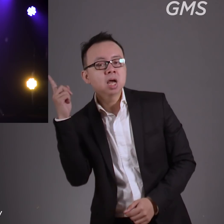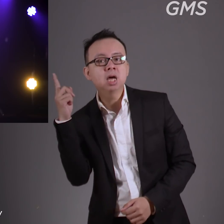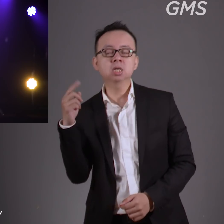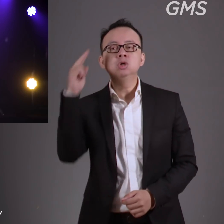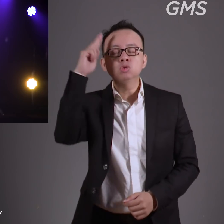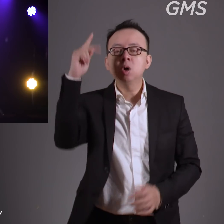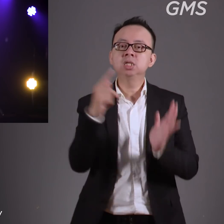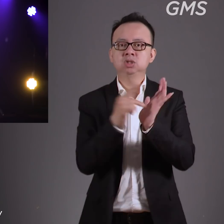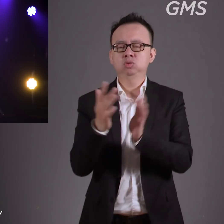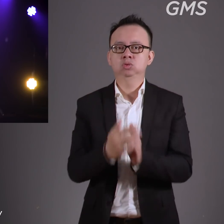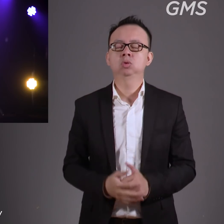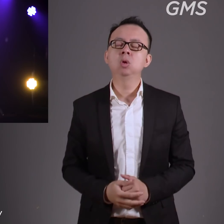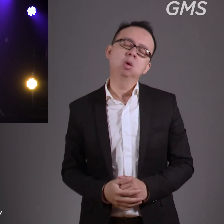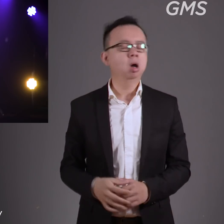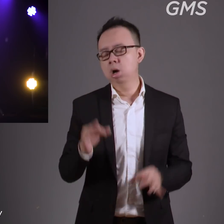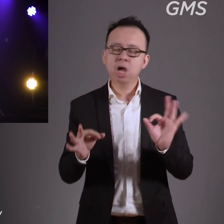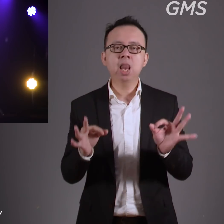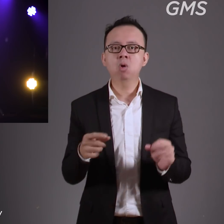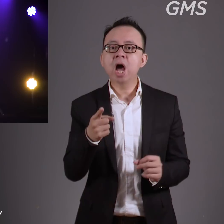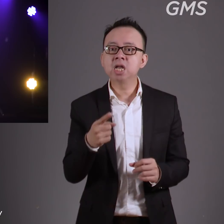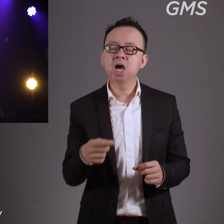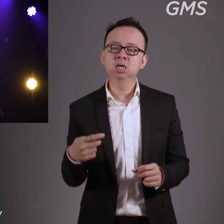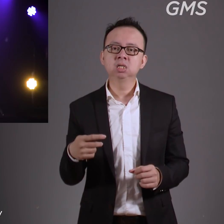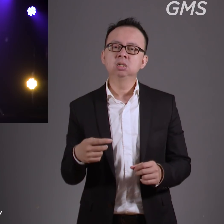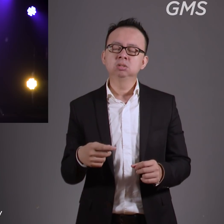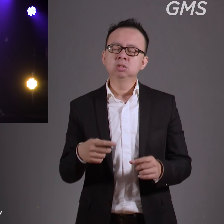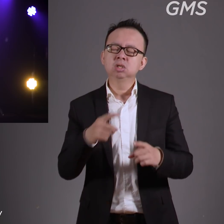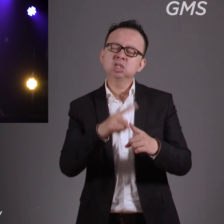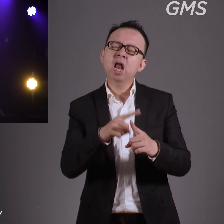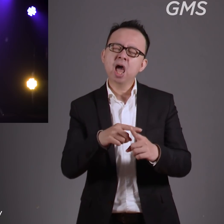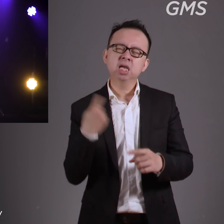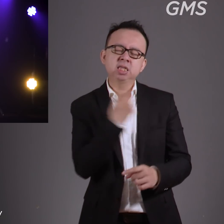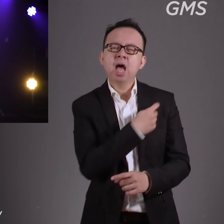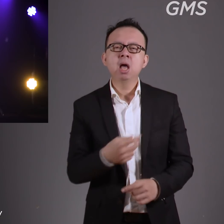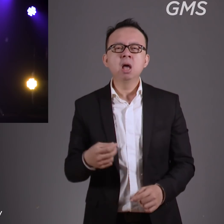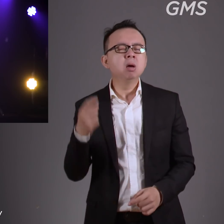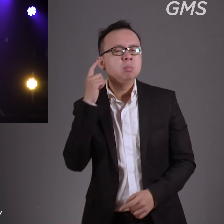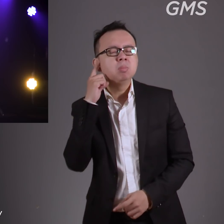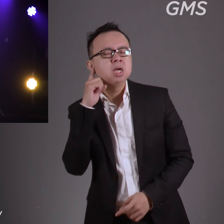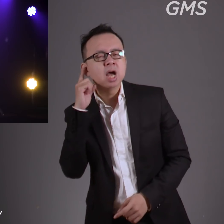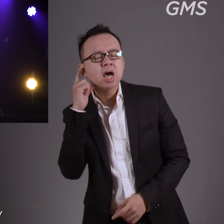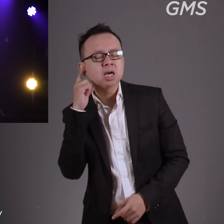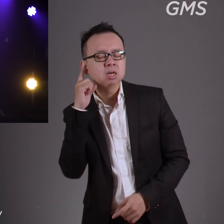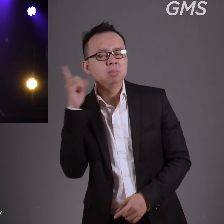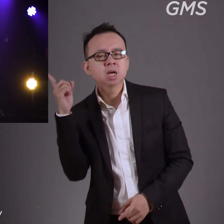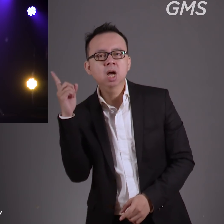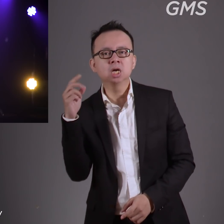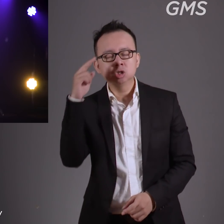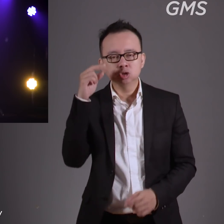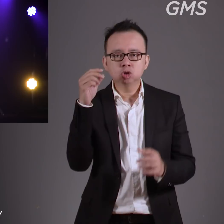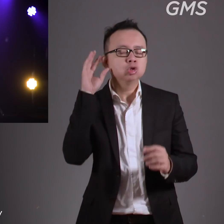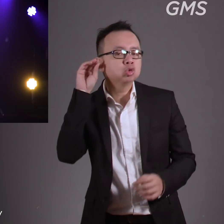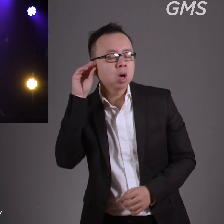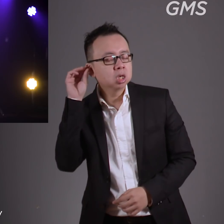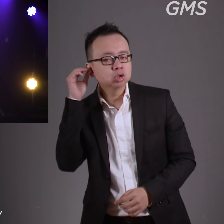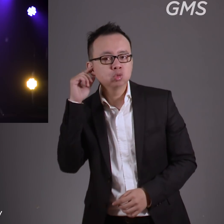peringatkan keluarga saya kalau ada sesuatu yang salah. Saya mau mendengarkan suara Tuhan supaya dapat tuntunan, meskipun saya nggak tahu 100%, tidak mendengar suaranya